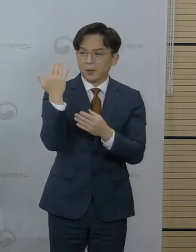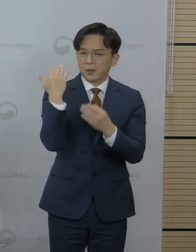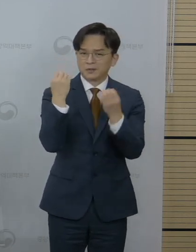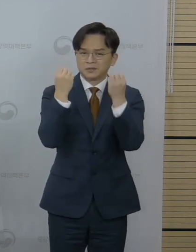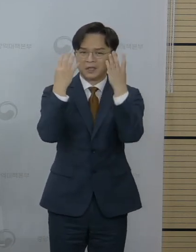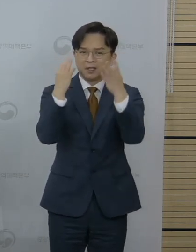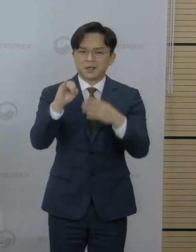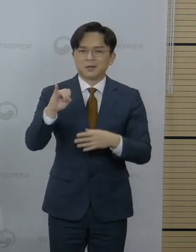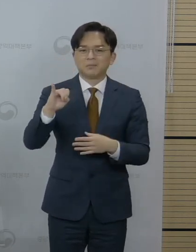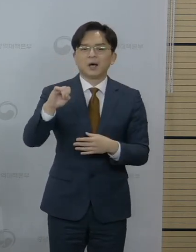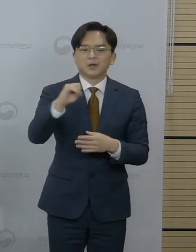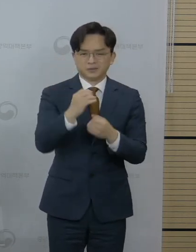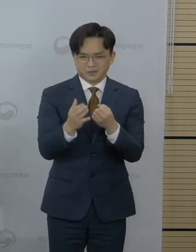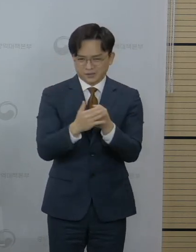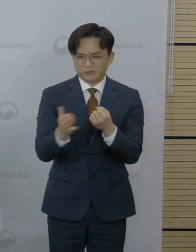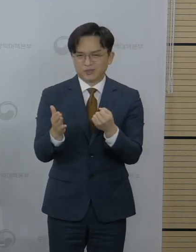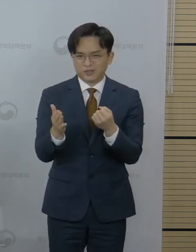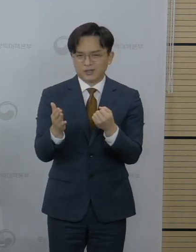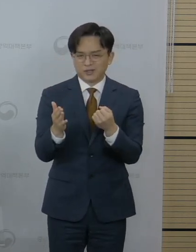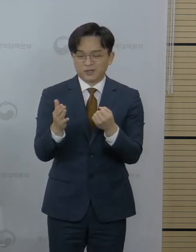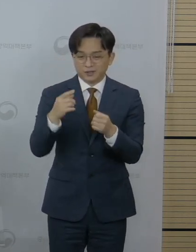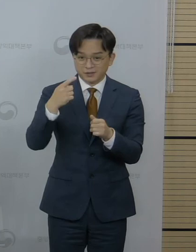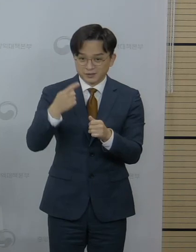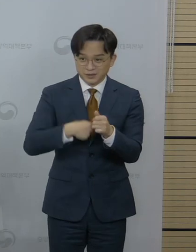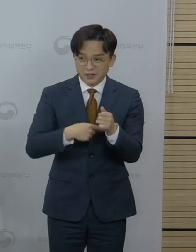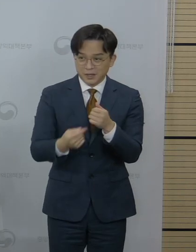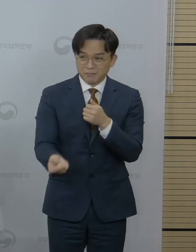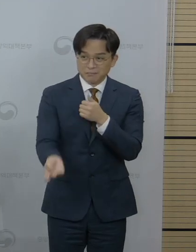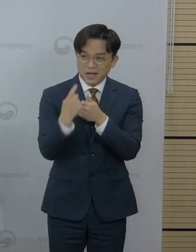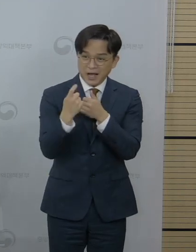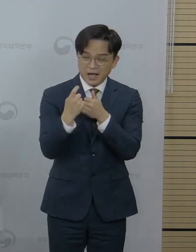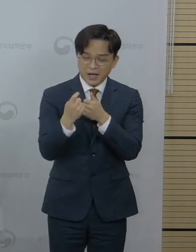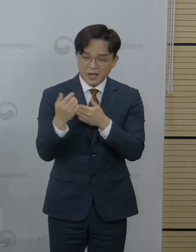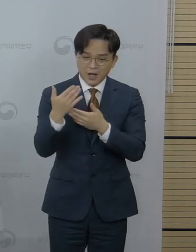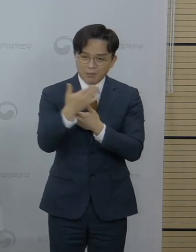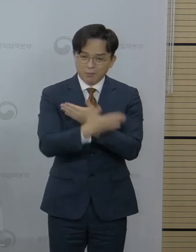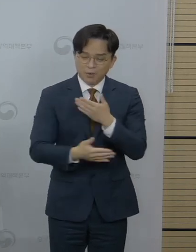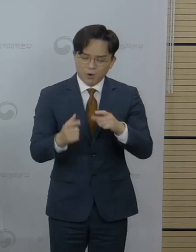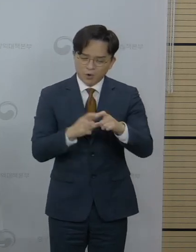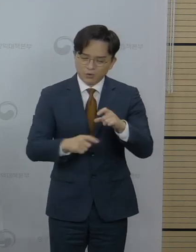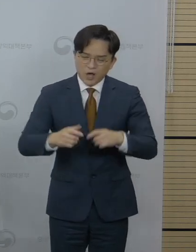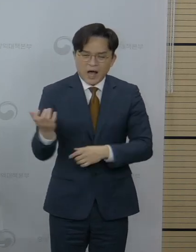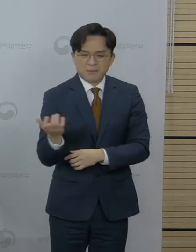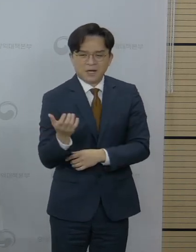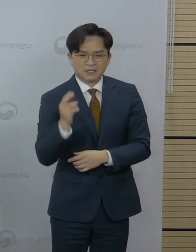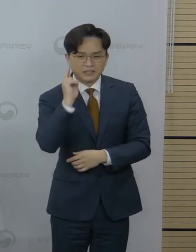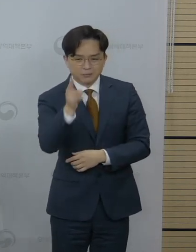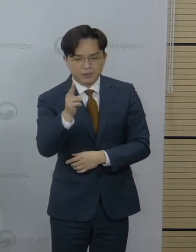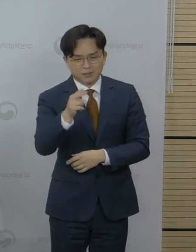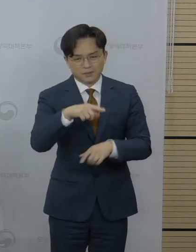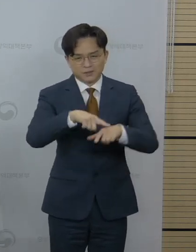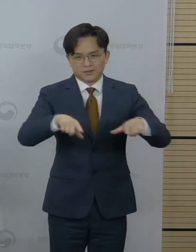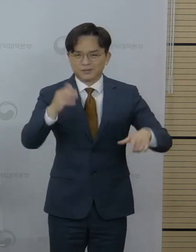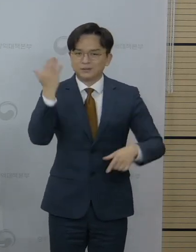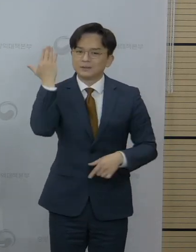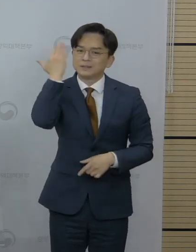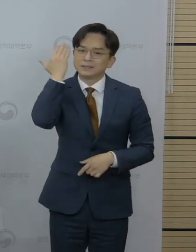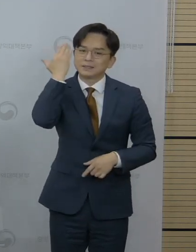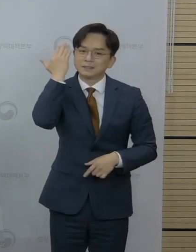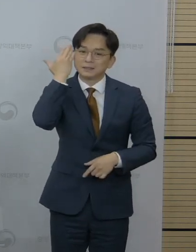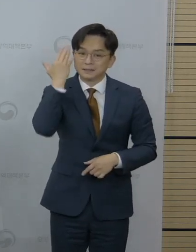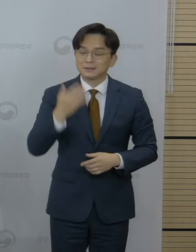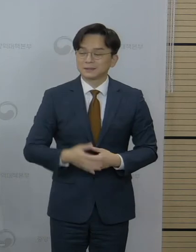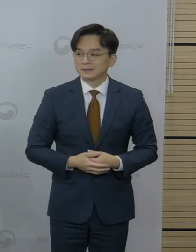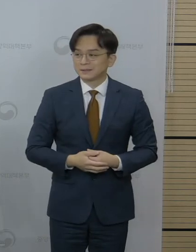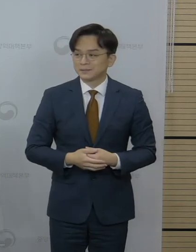코로나19가 후유증이나 합병증 이런 것들이 조금 더 높은 것은 상식적으로도 합당한 판단이라고